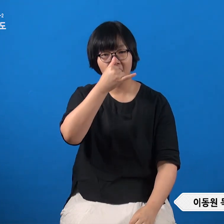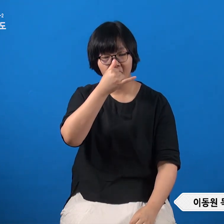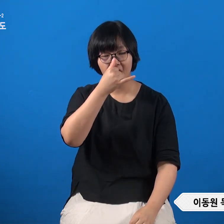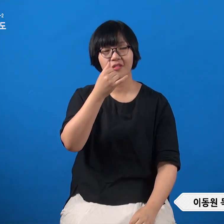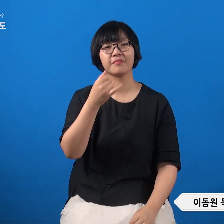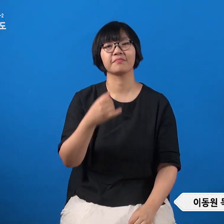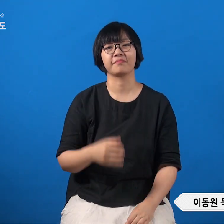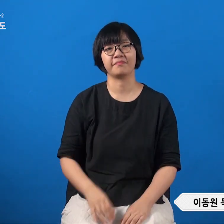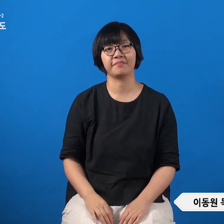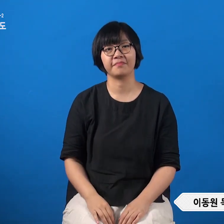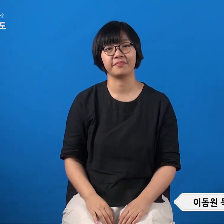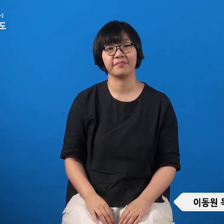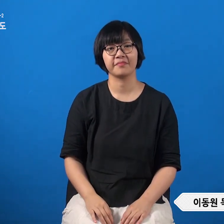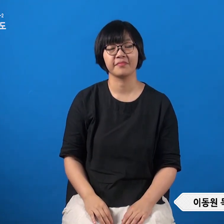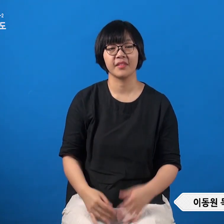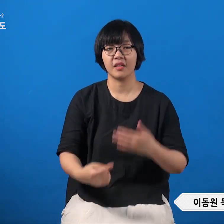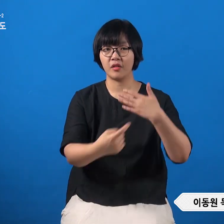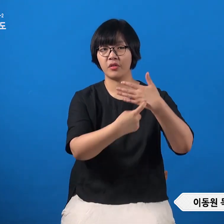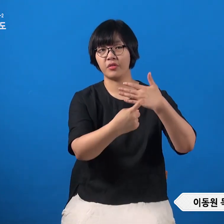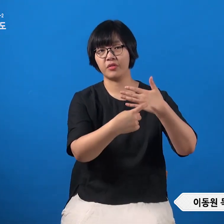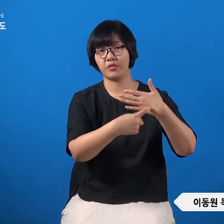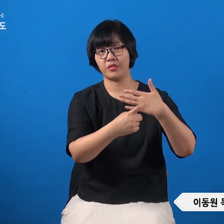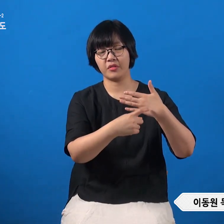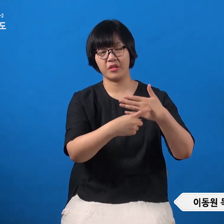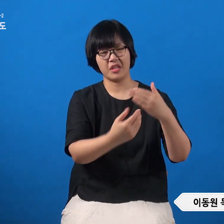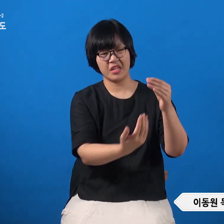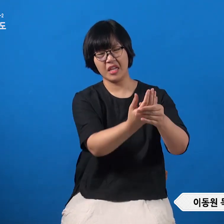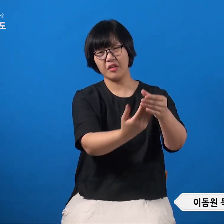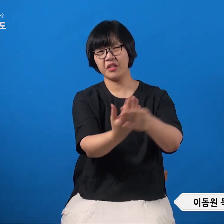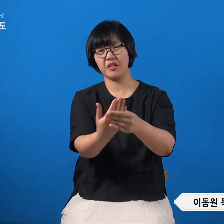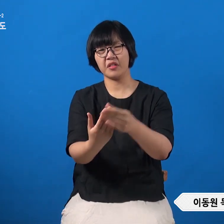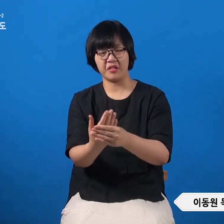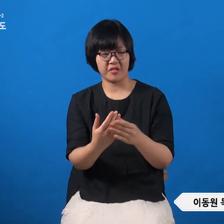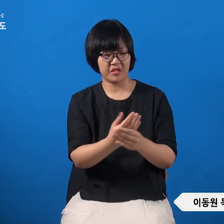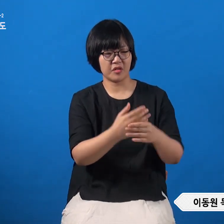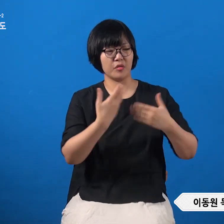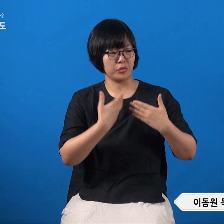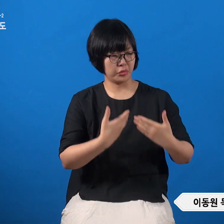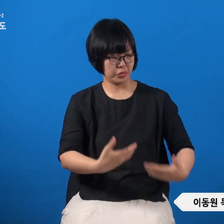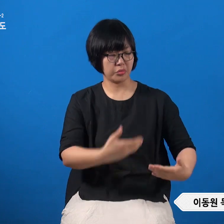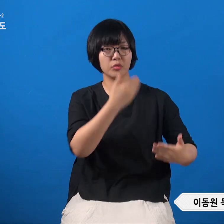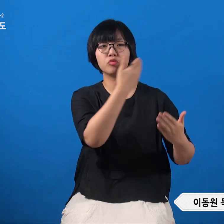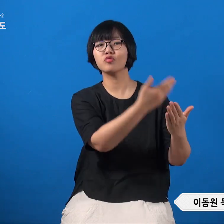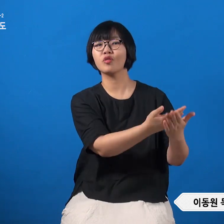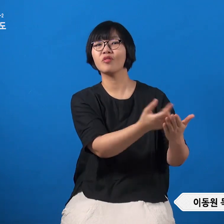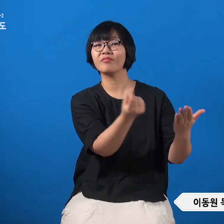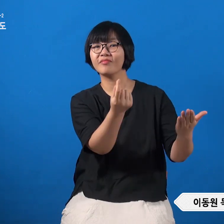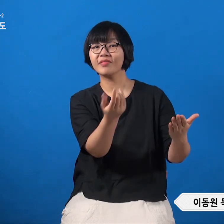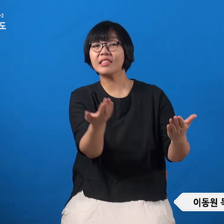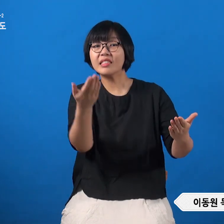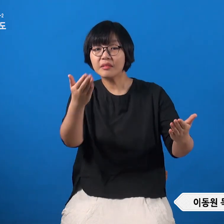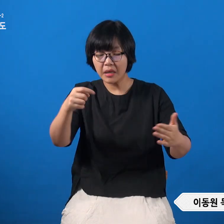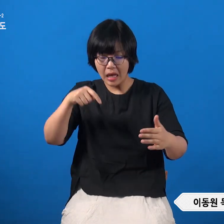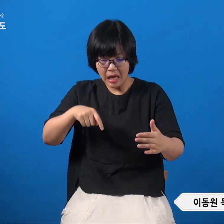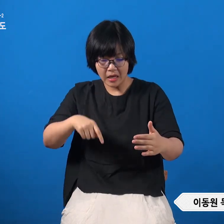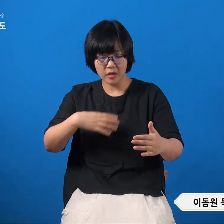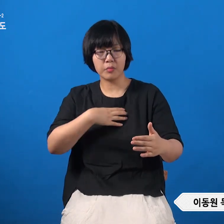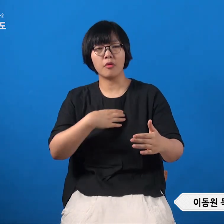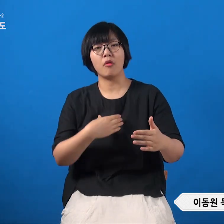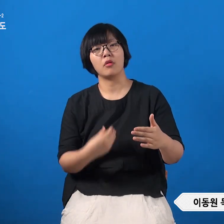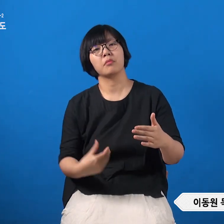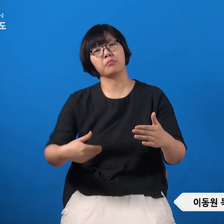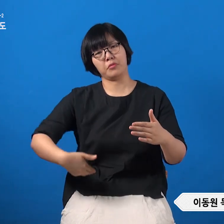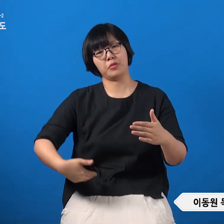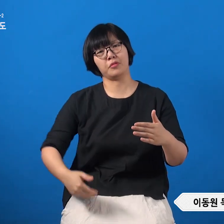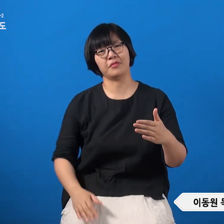오는 것입니다. 우리를 둘러싼 외적 환경의 고요함도 중요하지만 우리 마음속이 평안하지 않으면 우리 인간은 결코 행복할